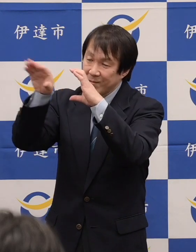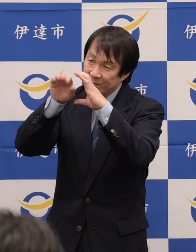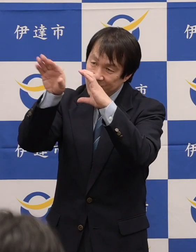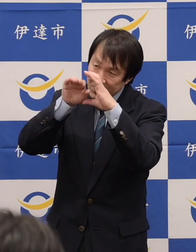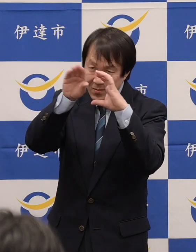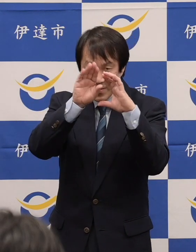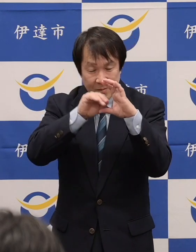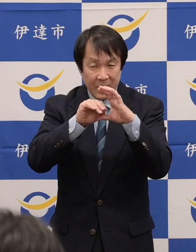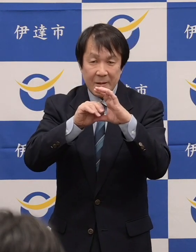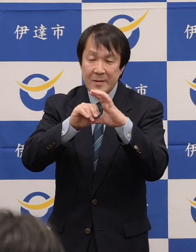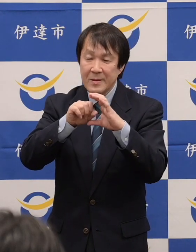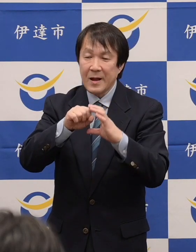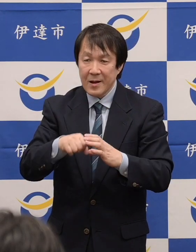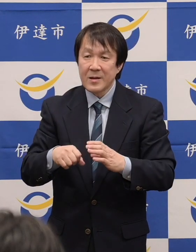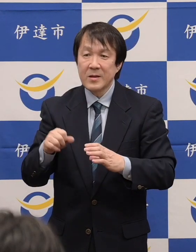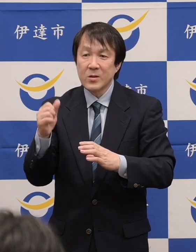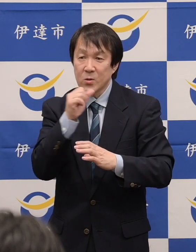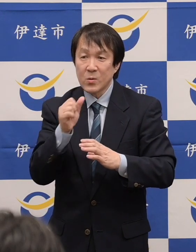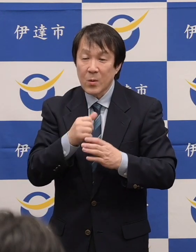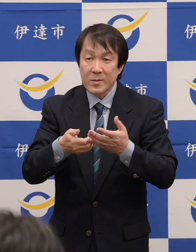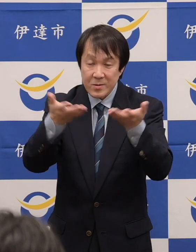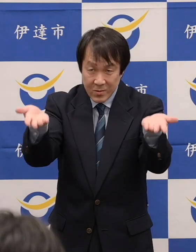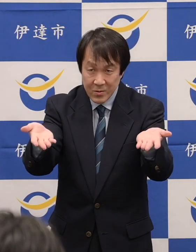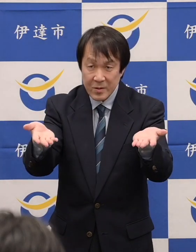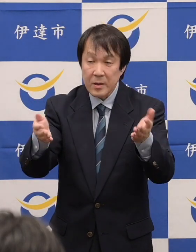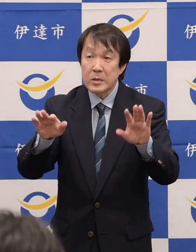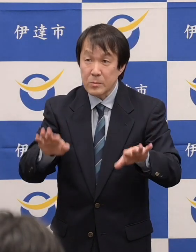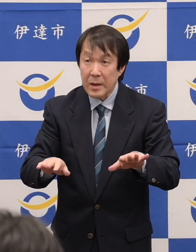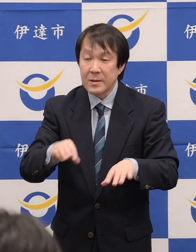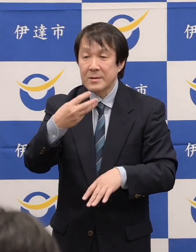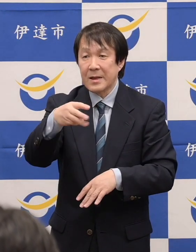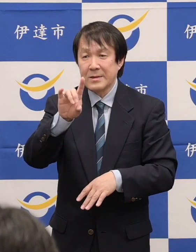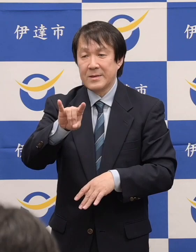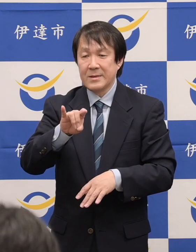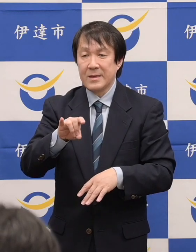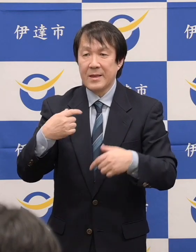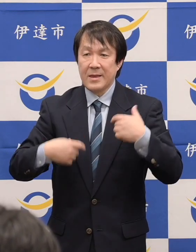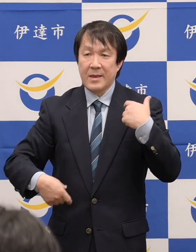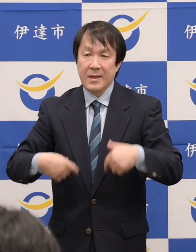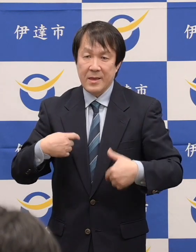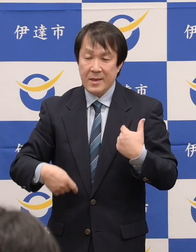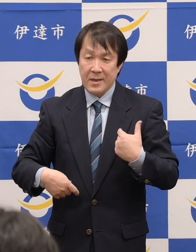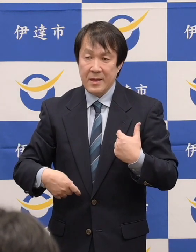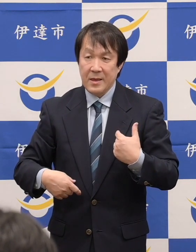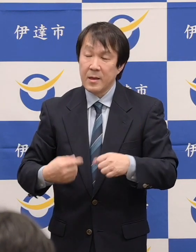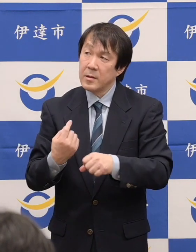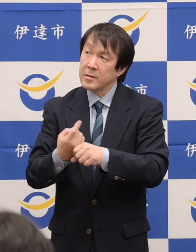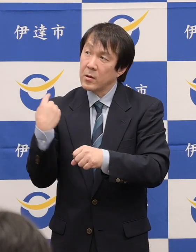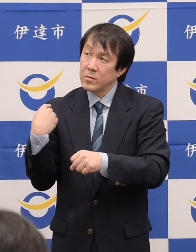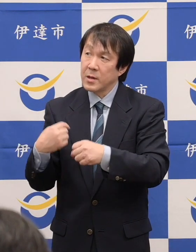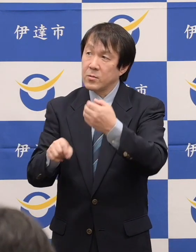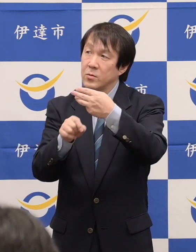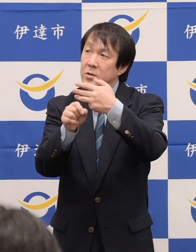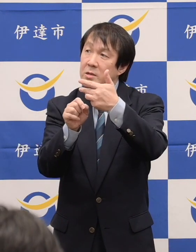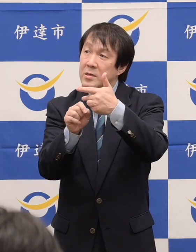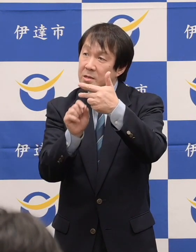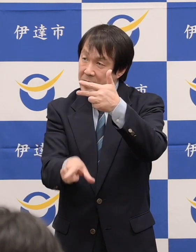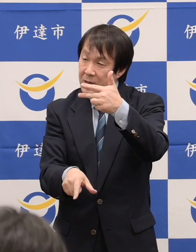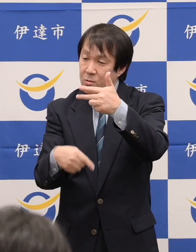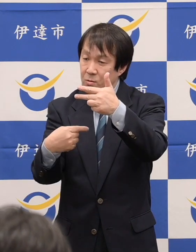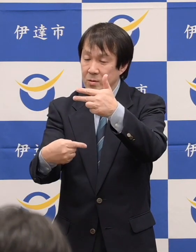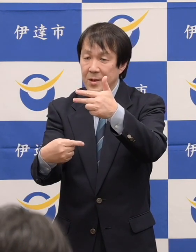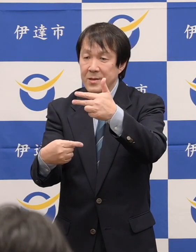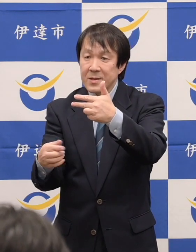して、現在3期生でございます。この3期生は昨年の7月1日